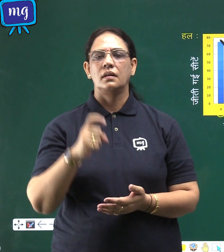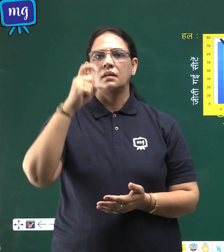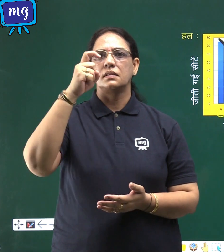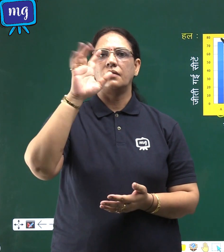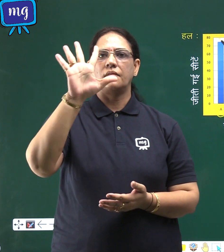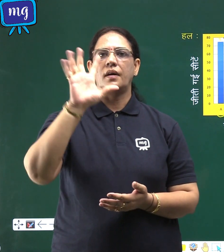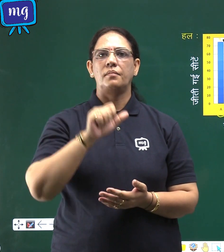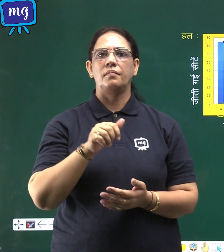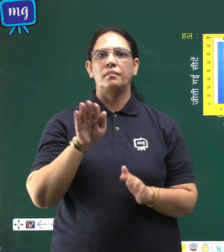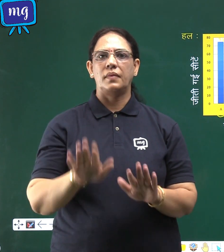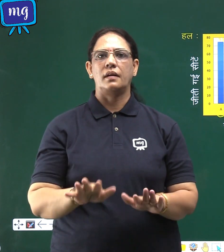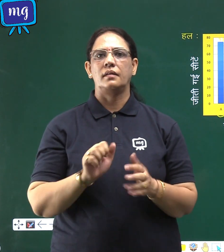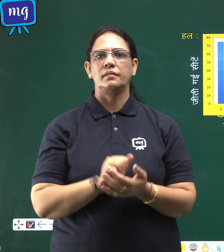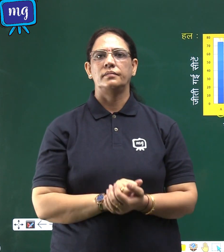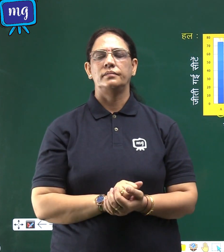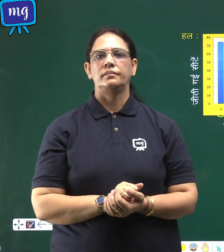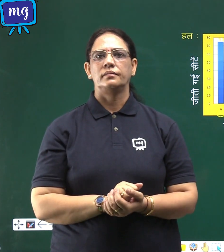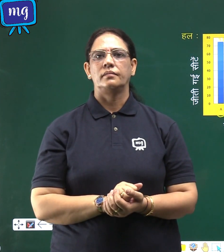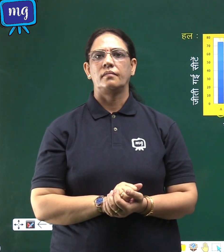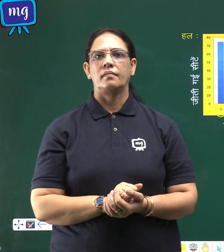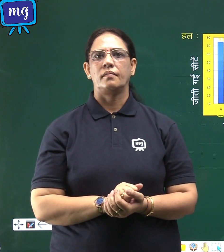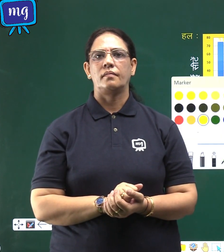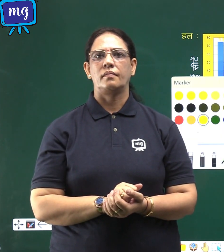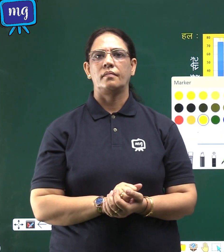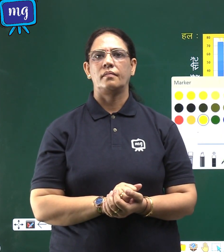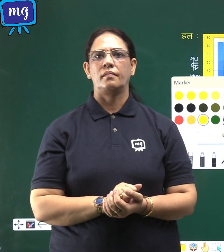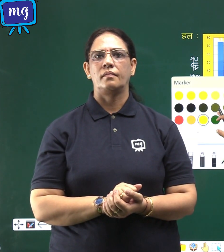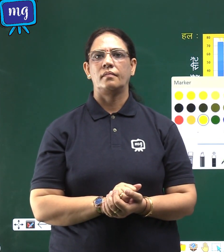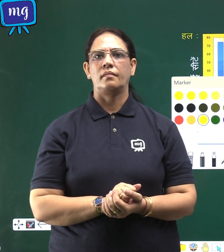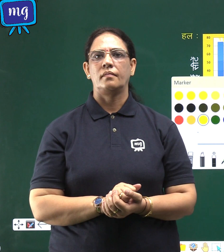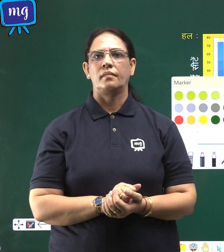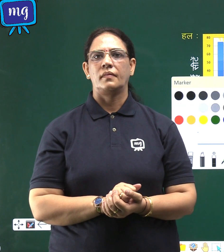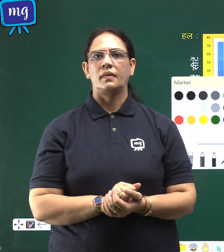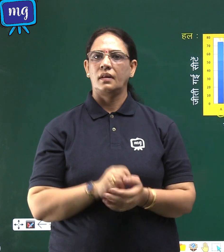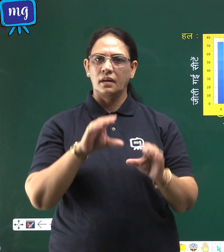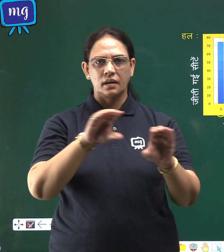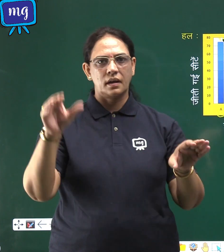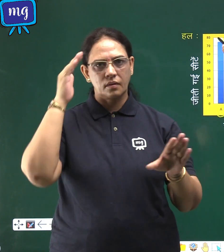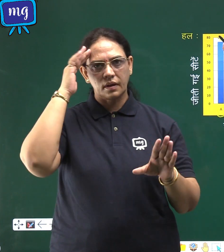तर्पे, समझ आ गया,